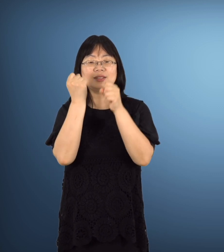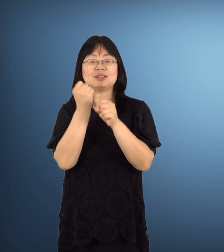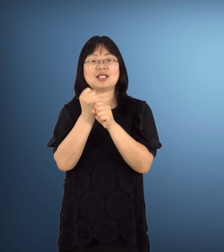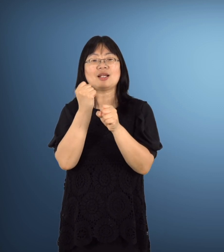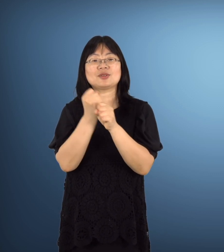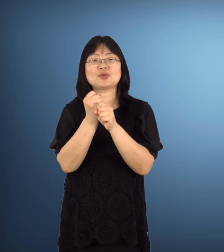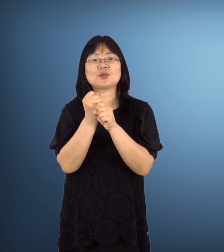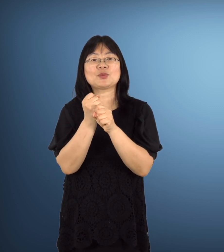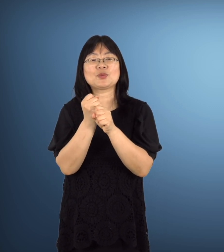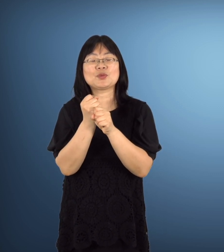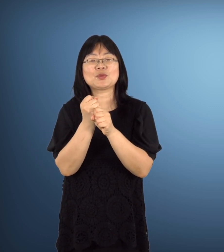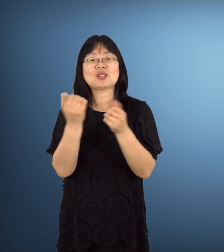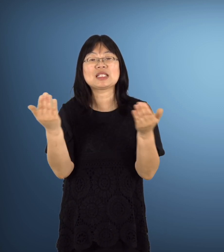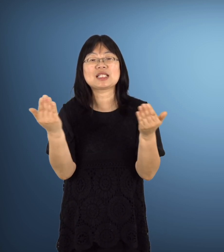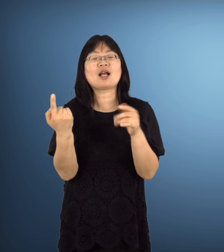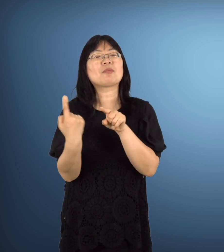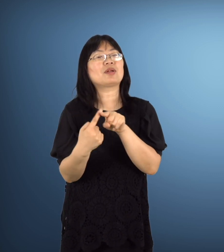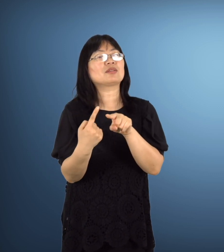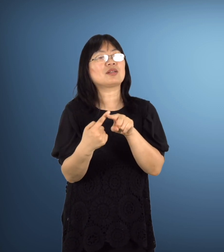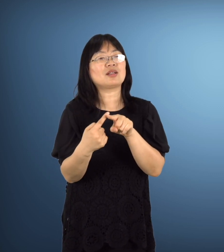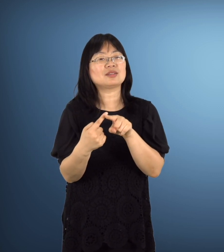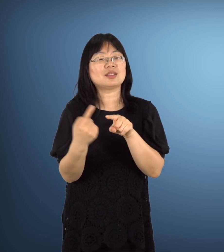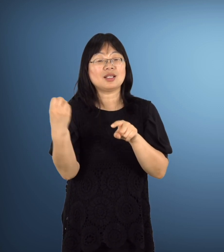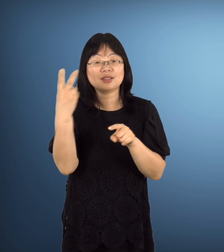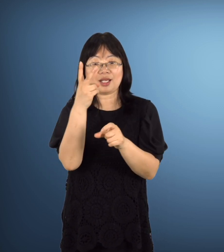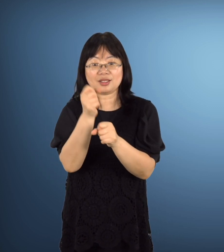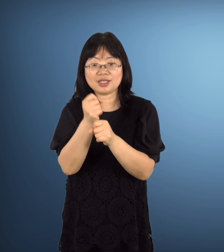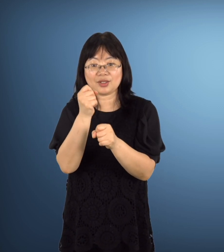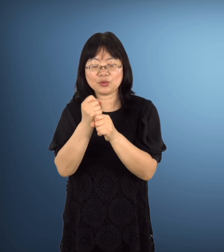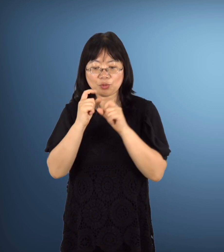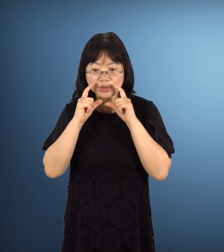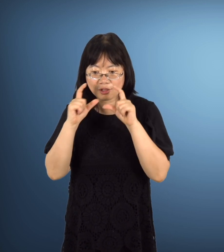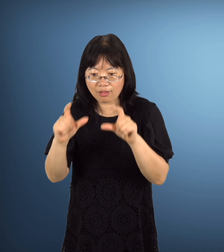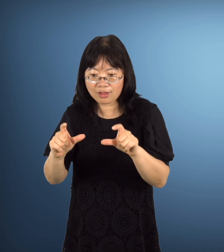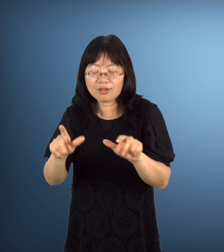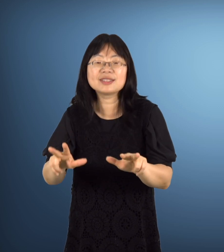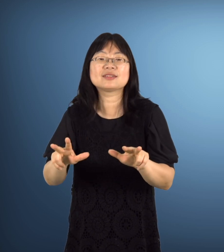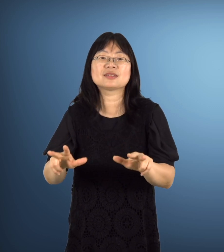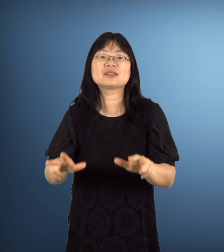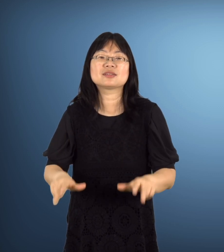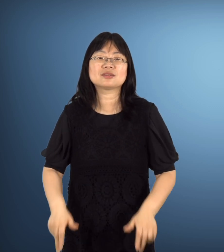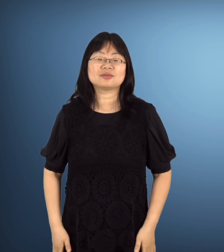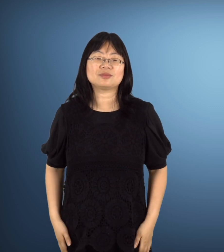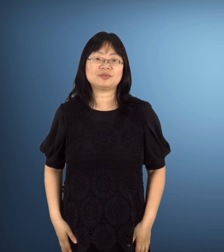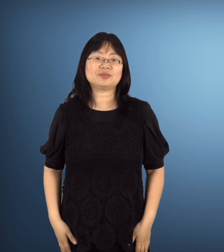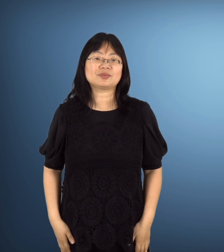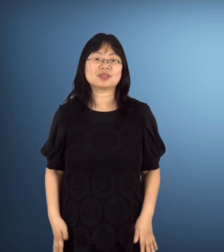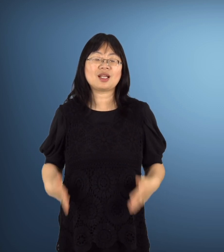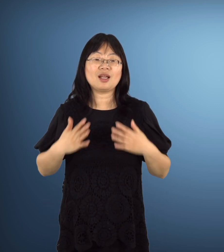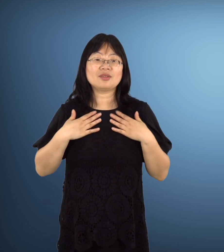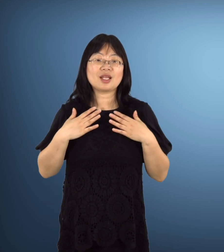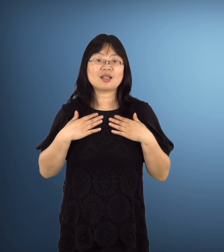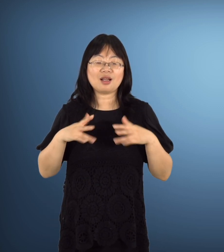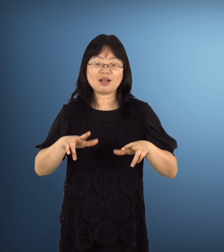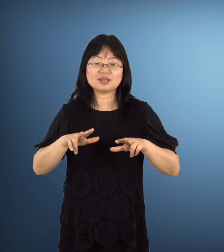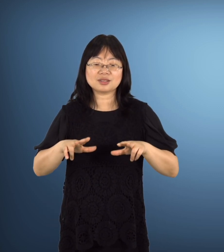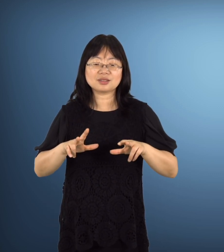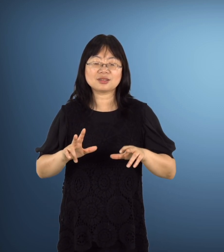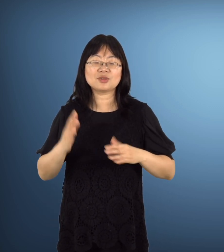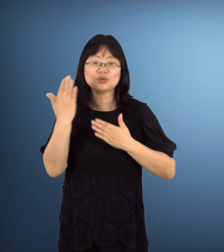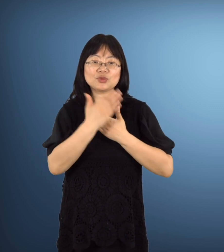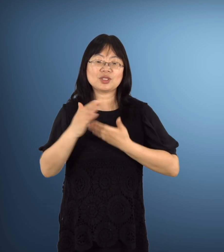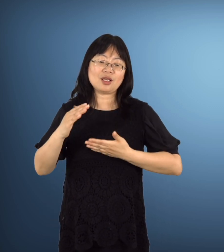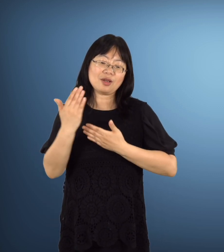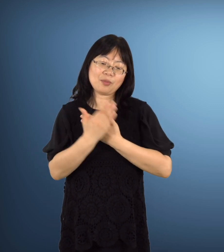창조의 사건이에요. 그러니까 재창조의 선언을 여기서 하고 있는 거예요. 내가 이 땅에 왜